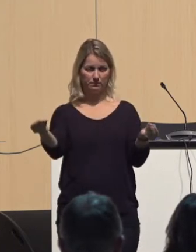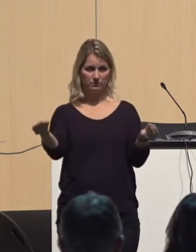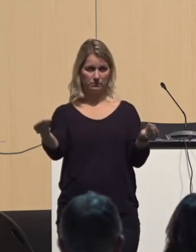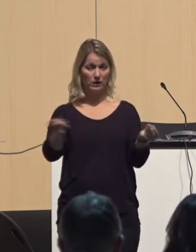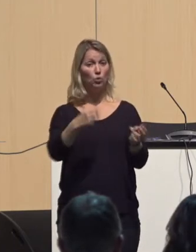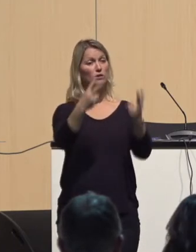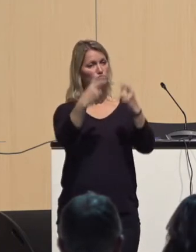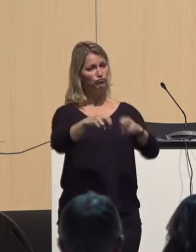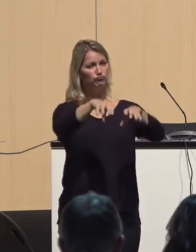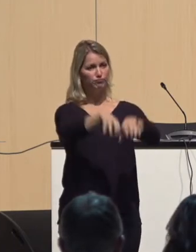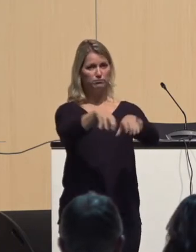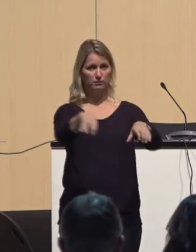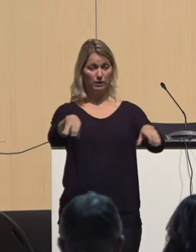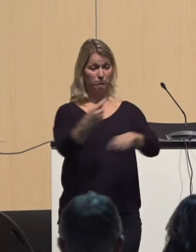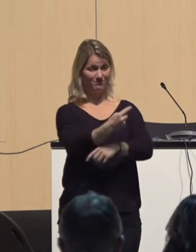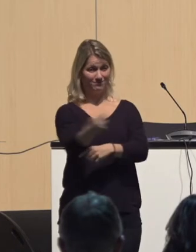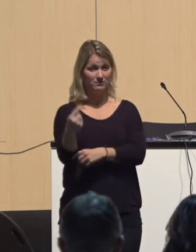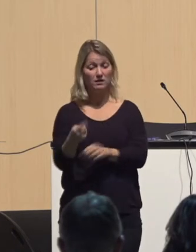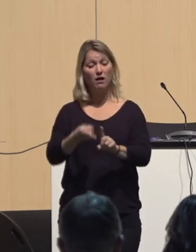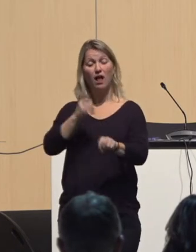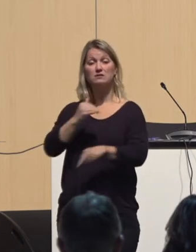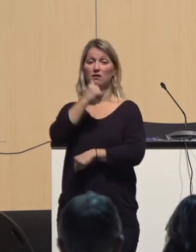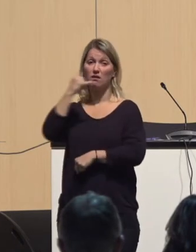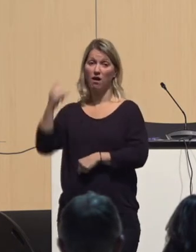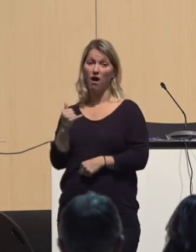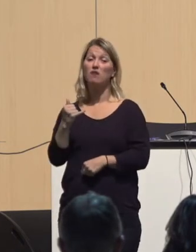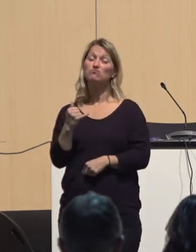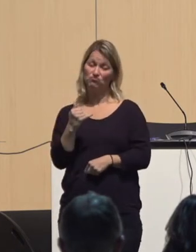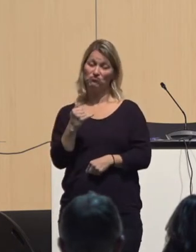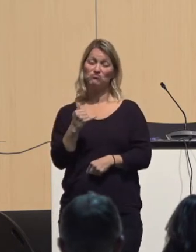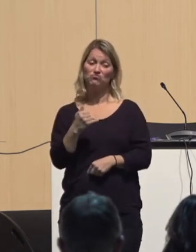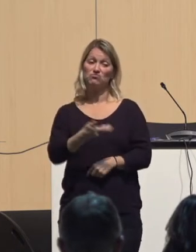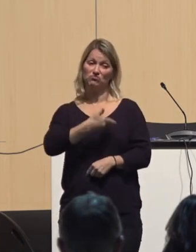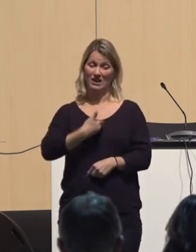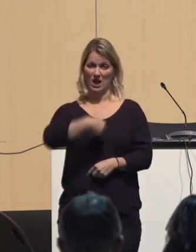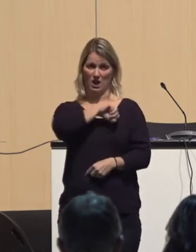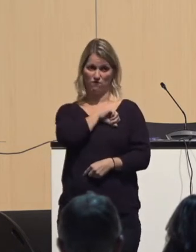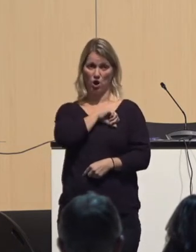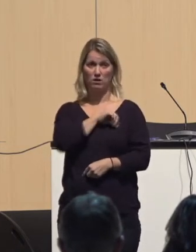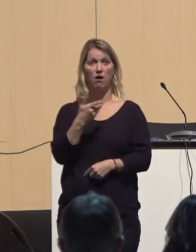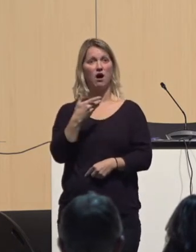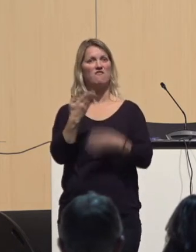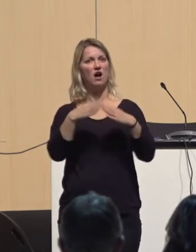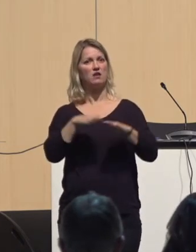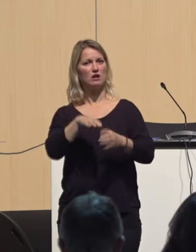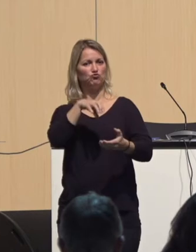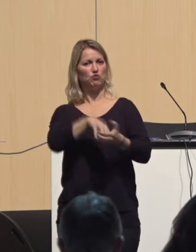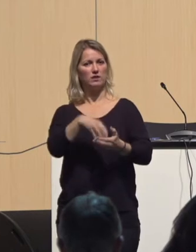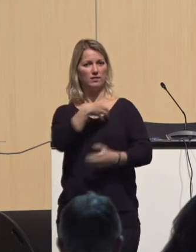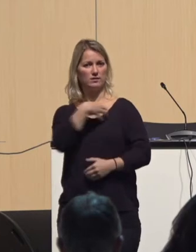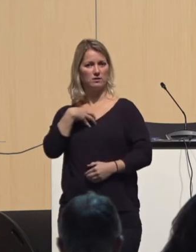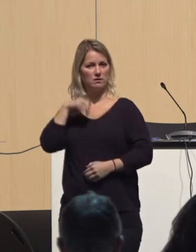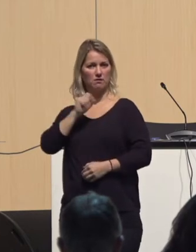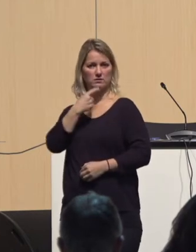Konzessionäre haben in den letzten Jahren zum Erfolg der Weihnachtsstadt Dresden beigetragen. Und da hängt ein bisschen mehr dran als der Umsatz auf dem Weihnachtsmarkt